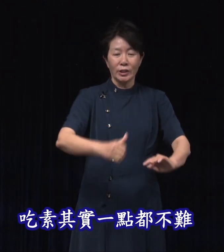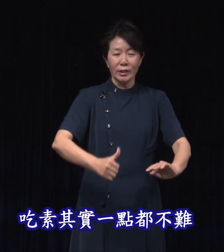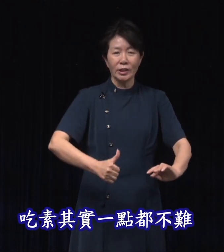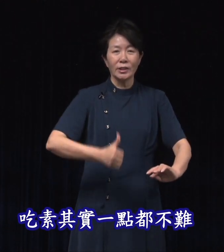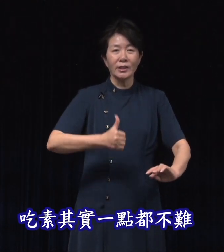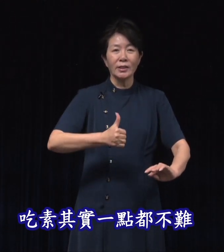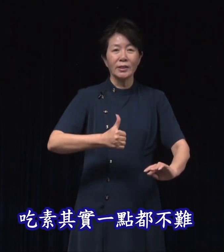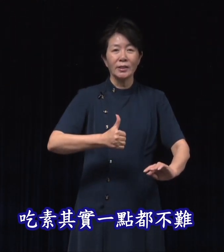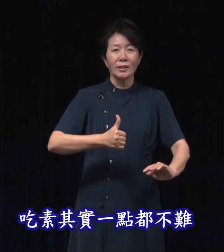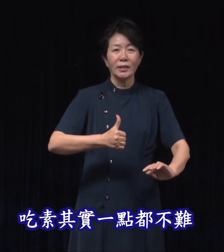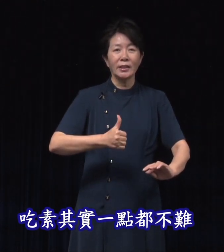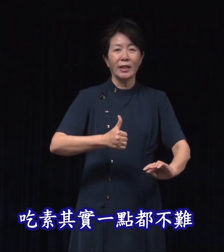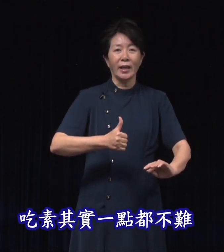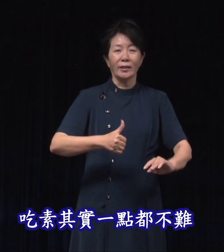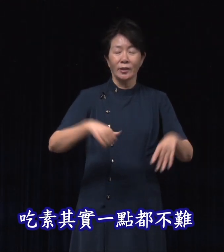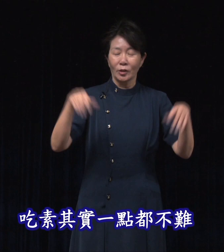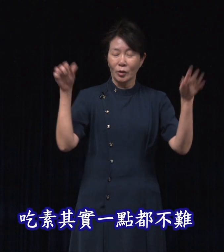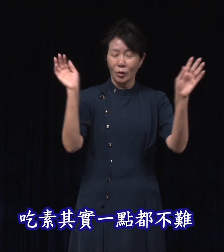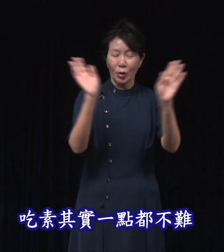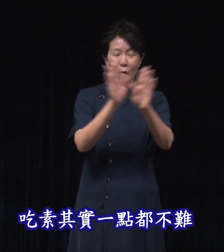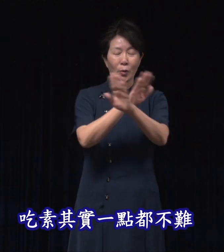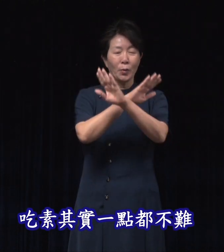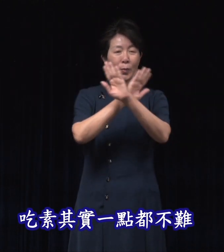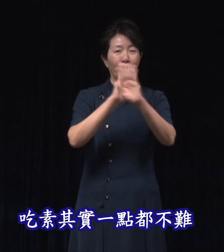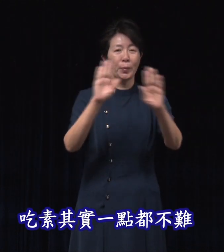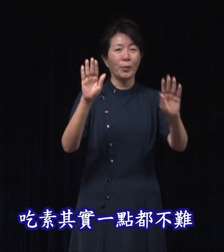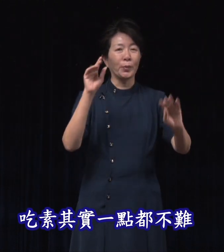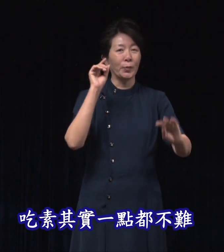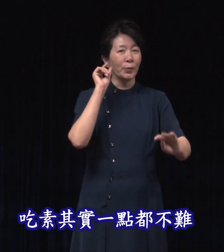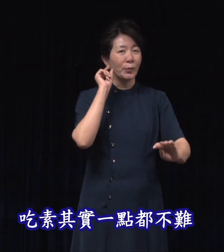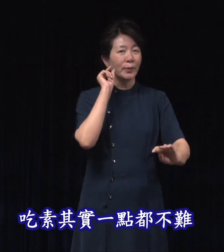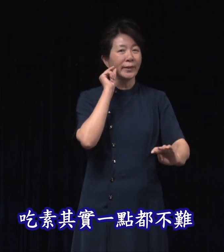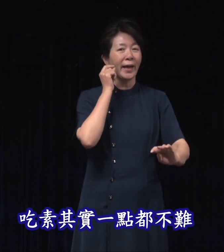实一点都不难。